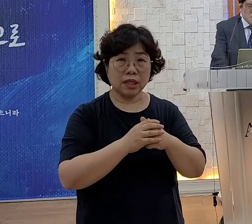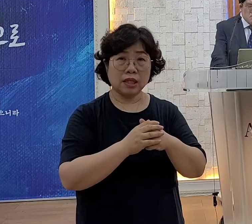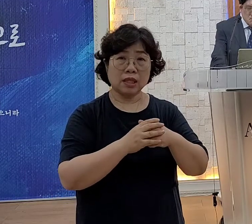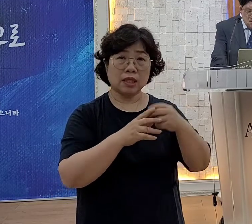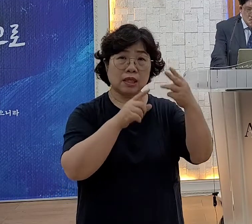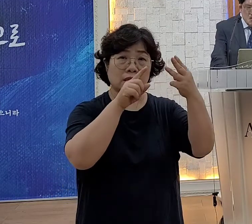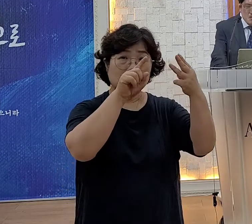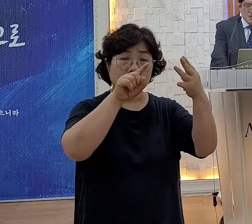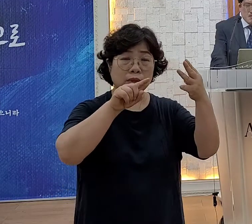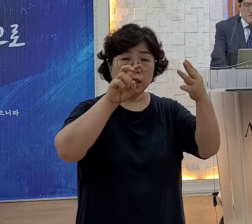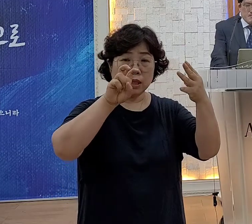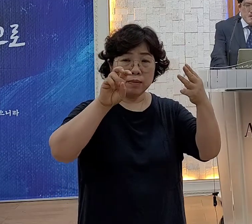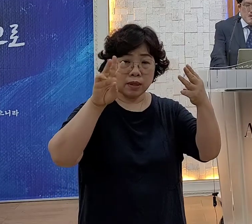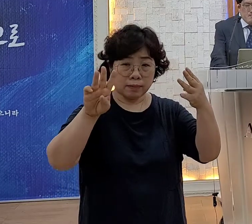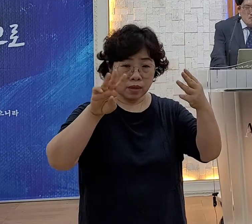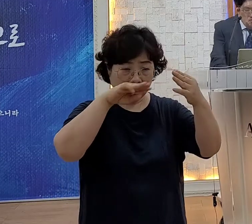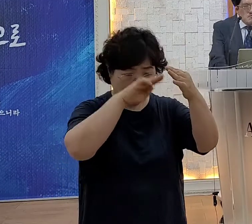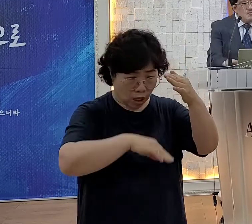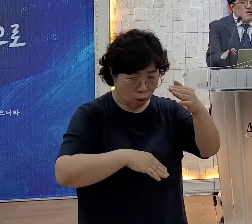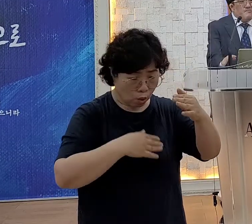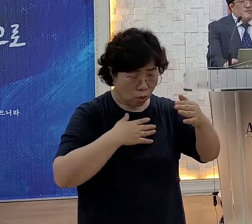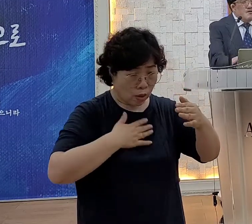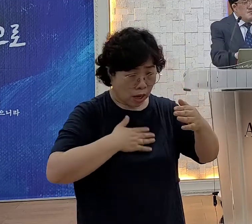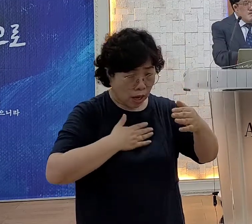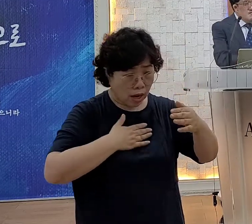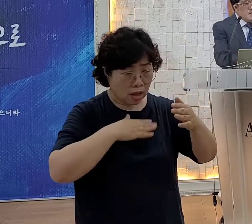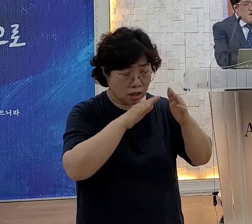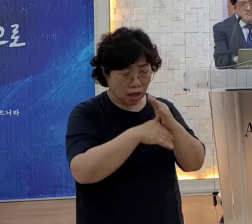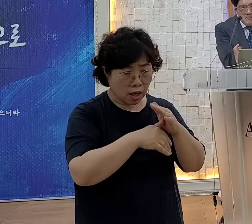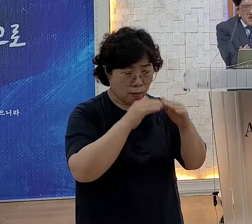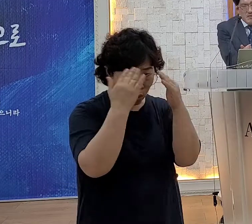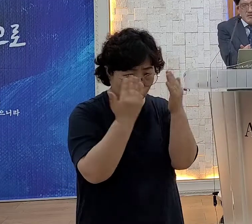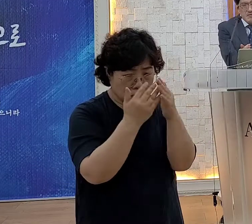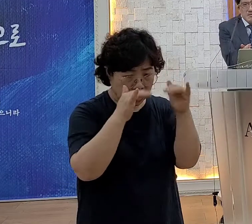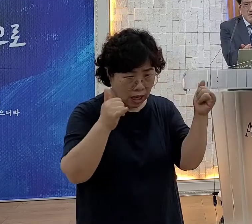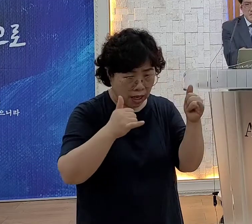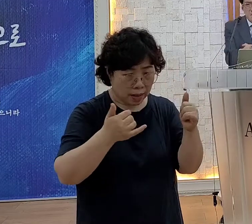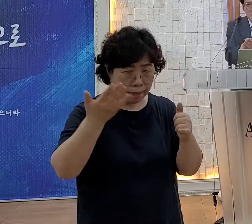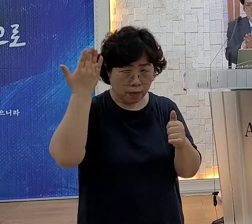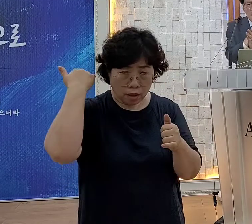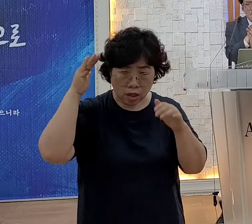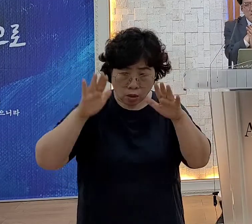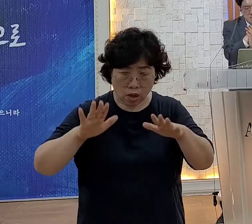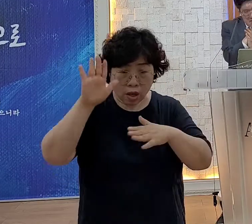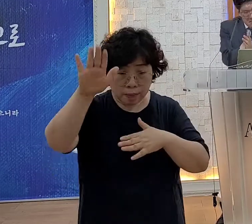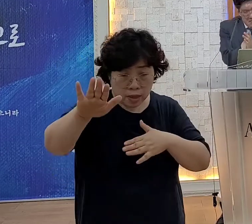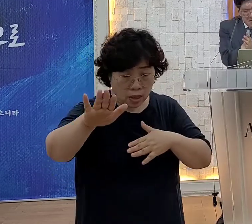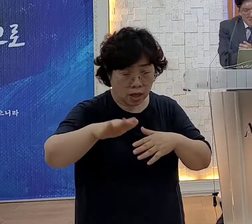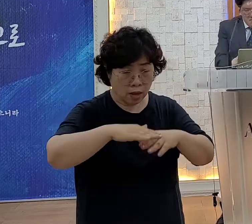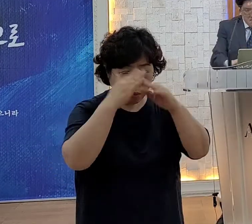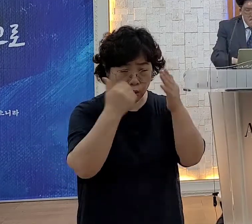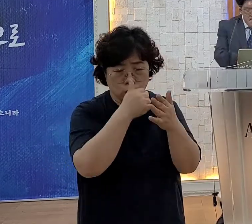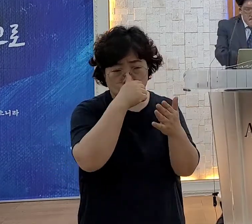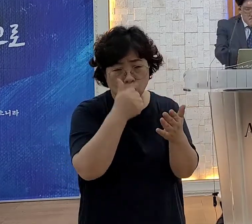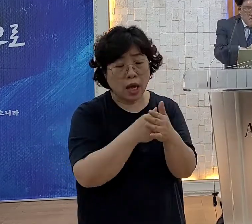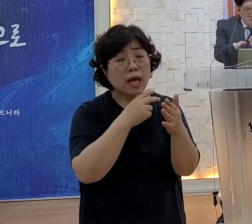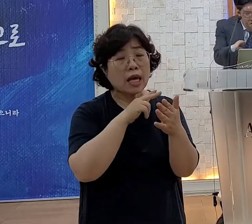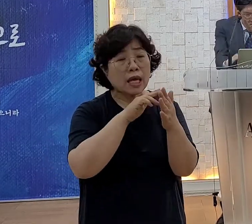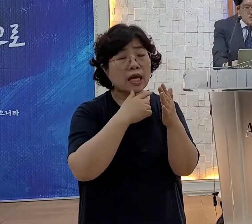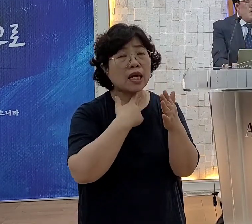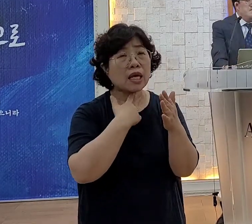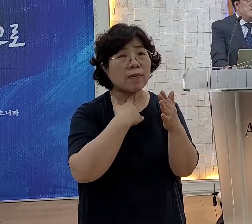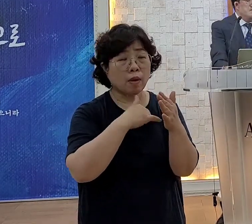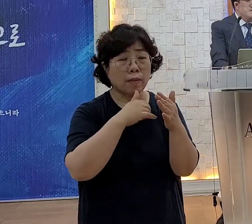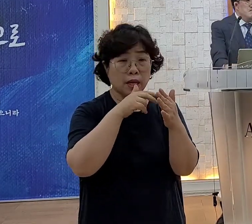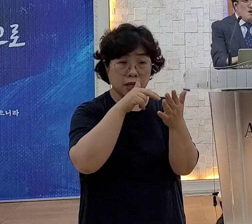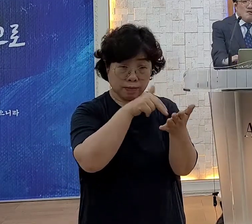알았다면 우리 어떻게 해야 될까? 모든 사람이 현재, 과거, 미래, 그리고 죄를 범하였고, 또